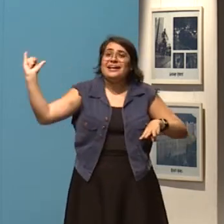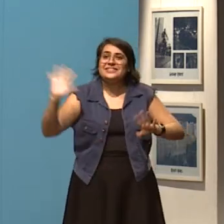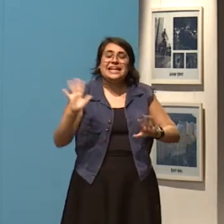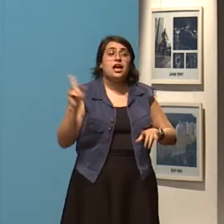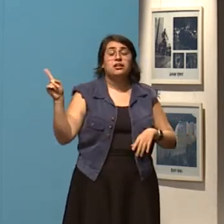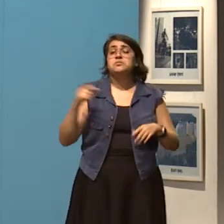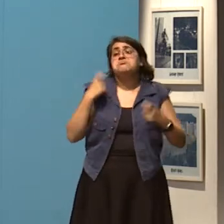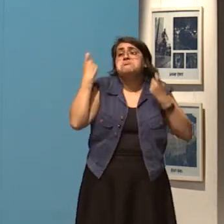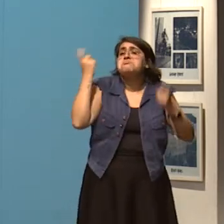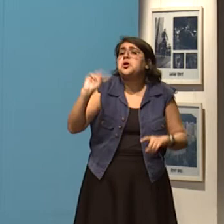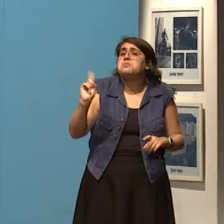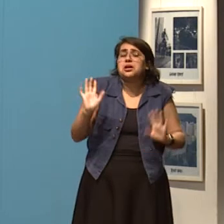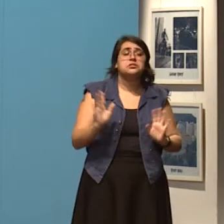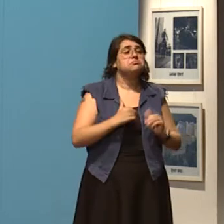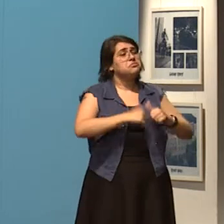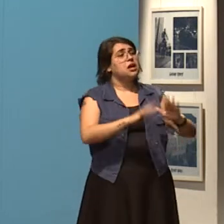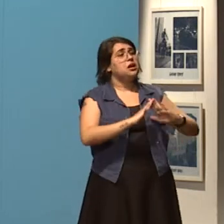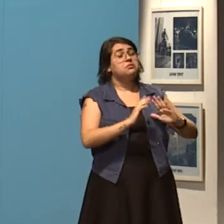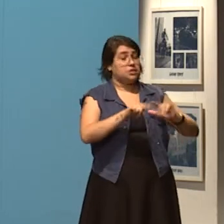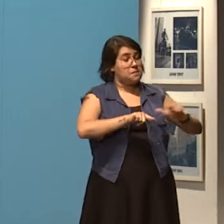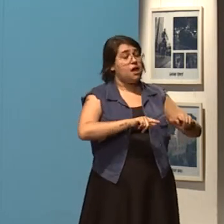está presa ao trabalho, não teve como avisar o companheiro.